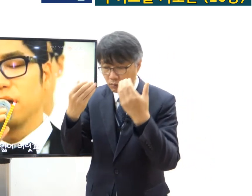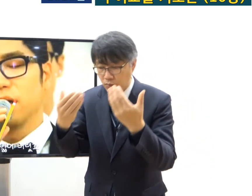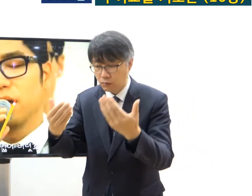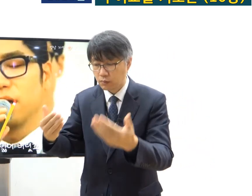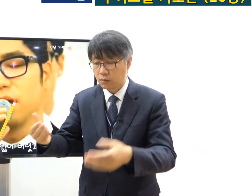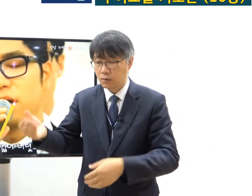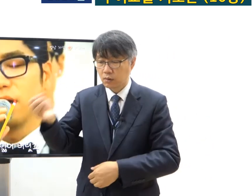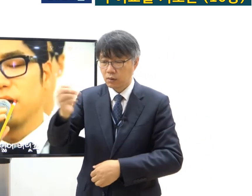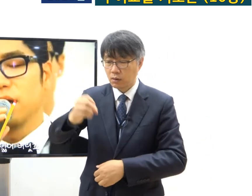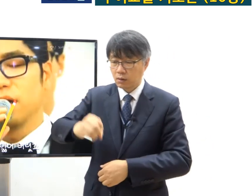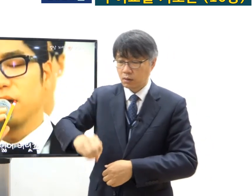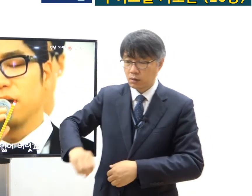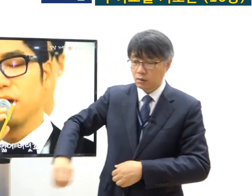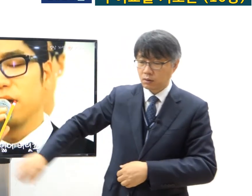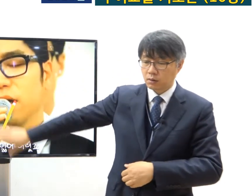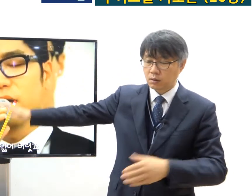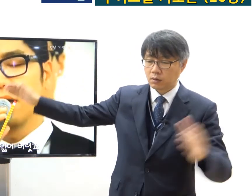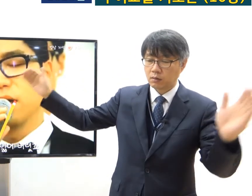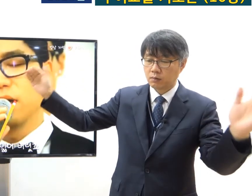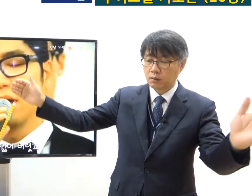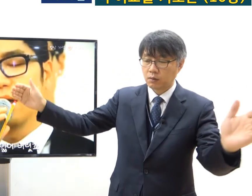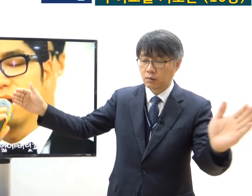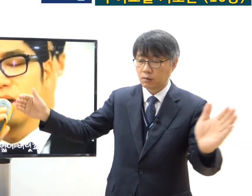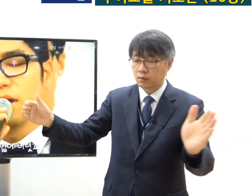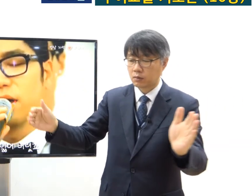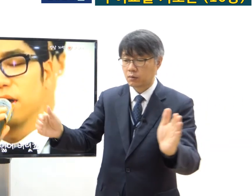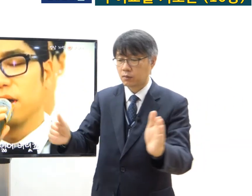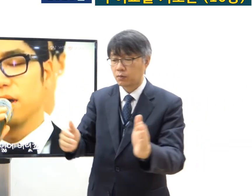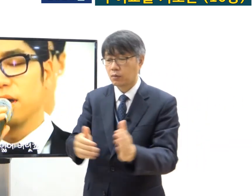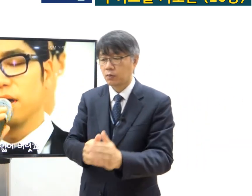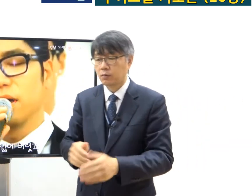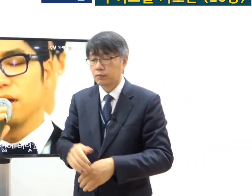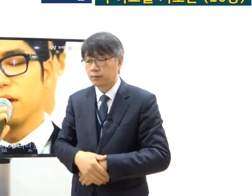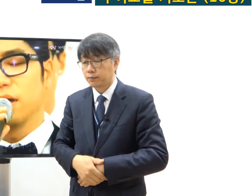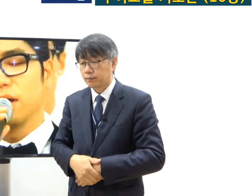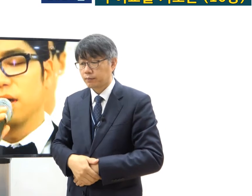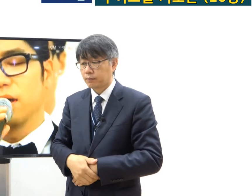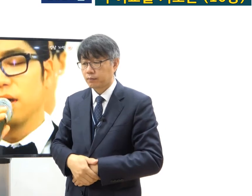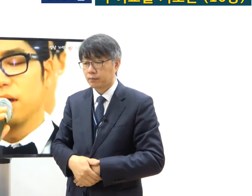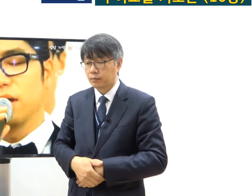새로운 을 잃어버렸죠.